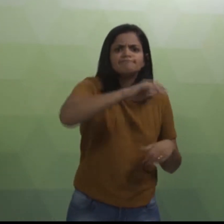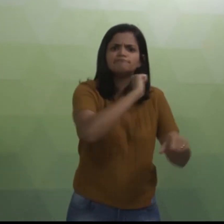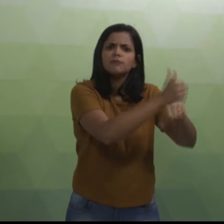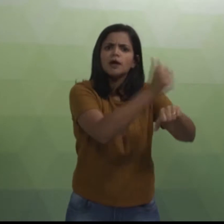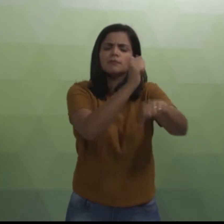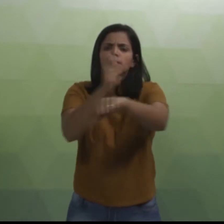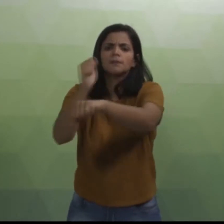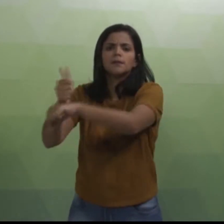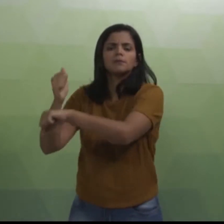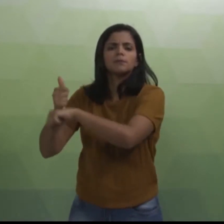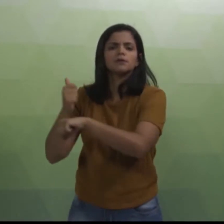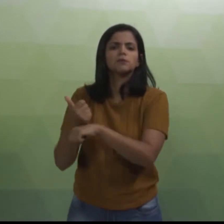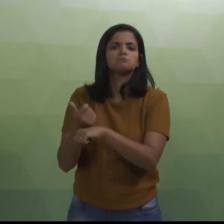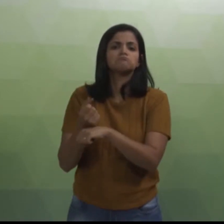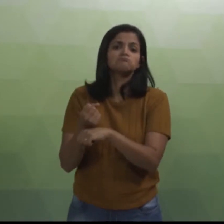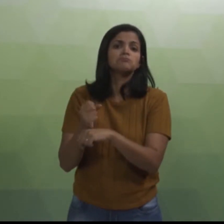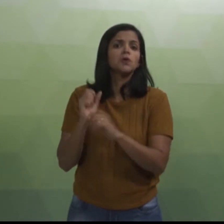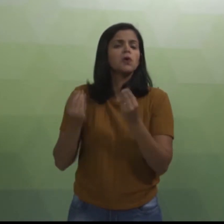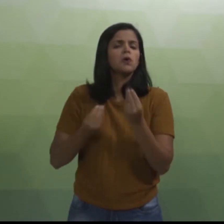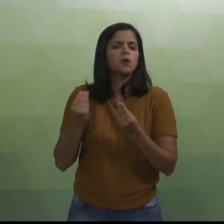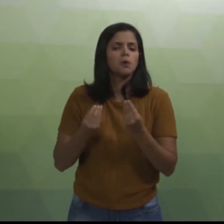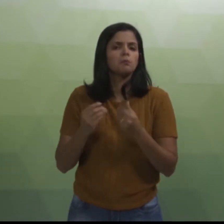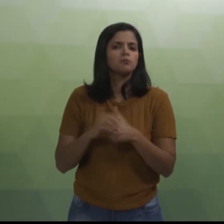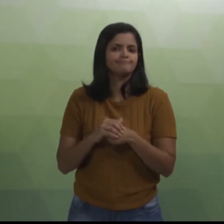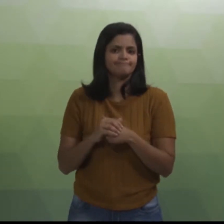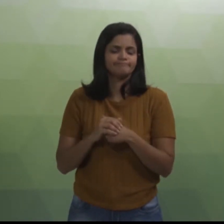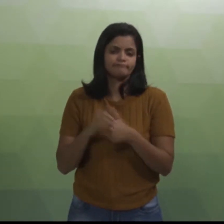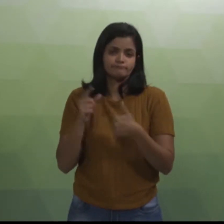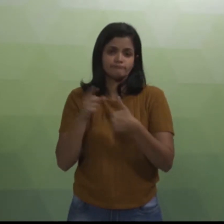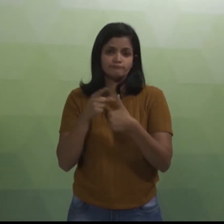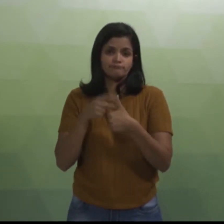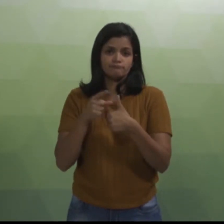referente no espaço. Como se dá isso?